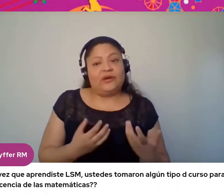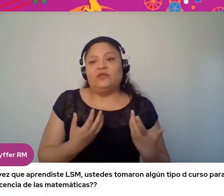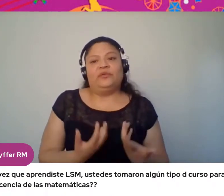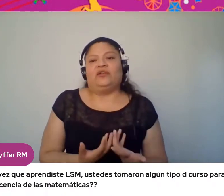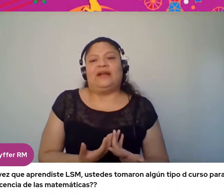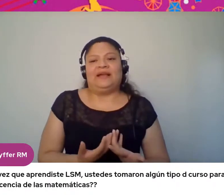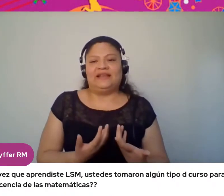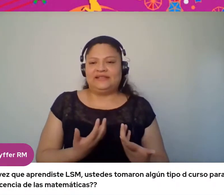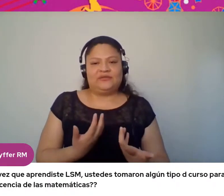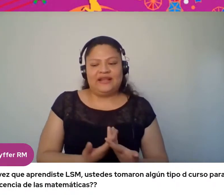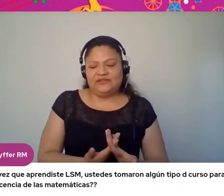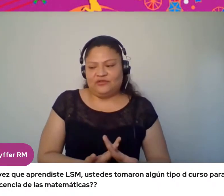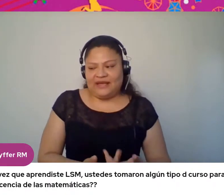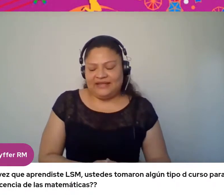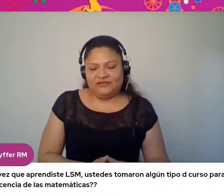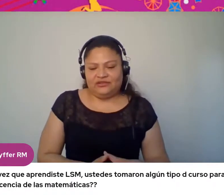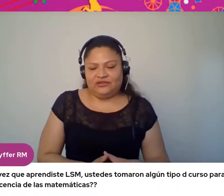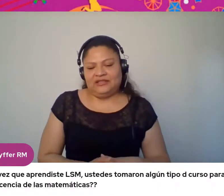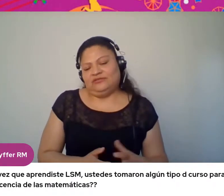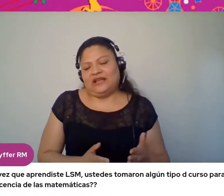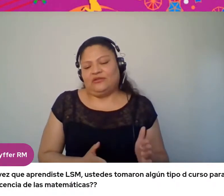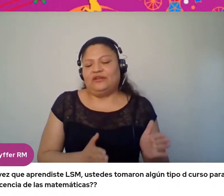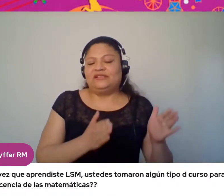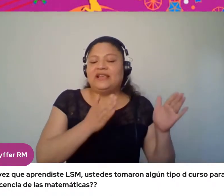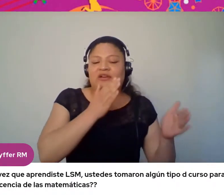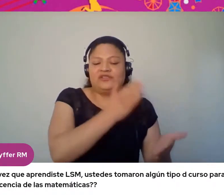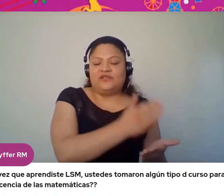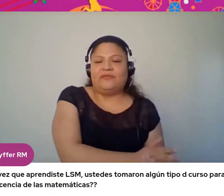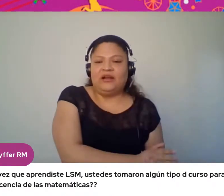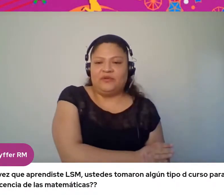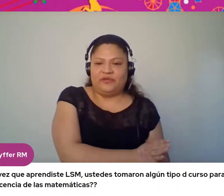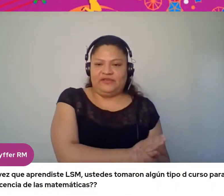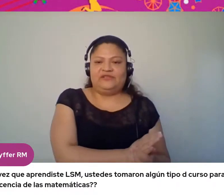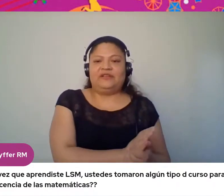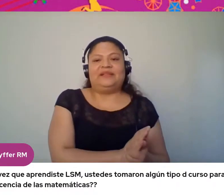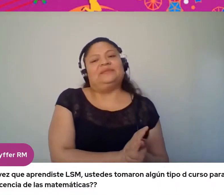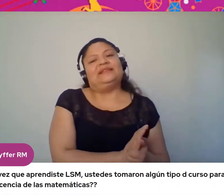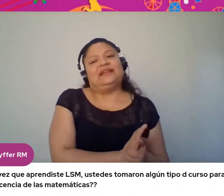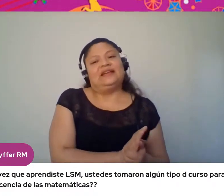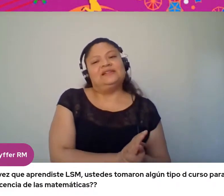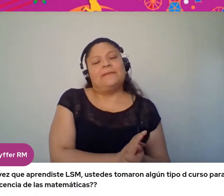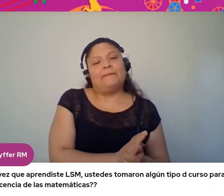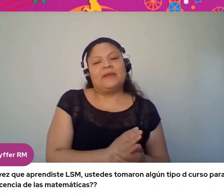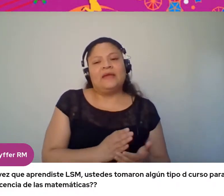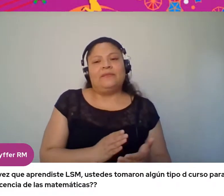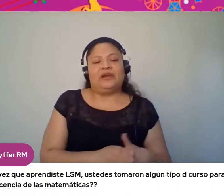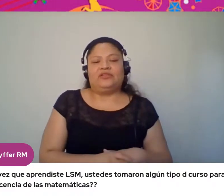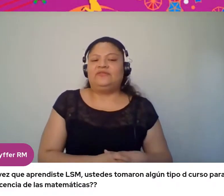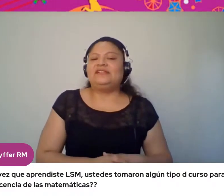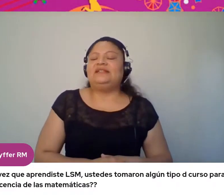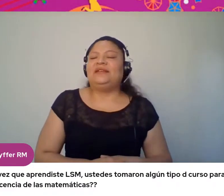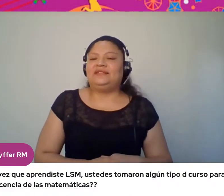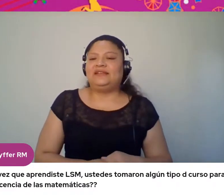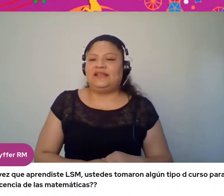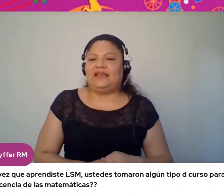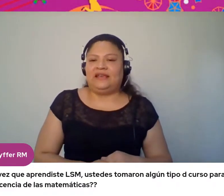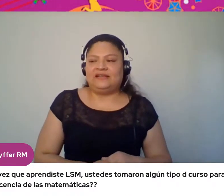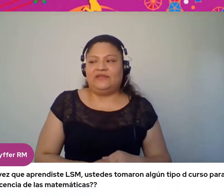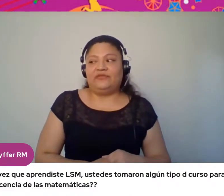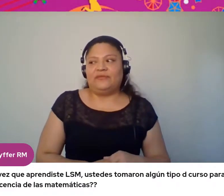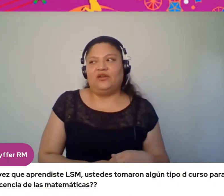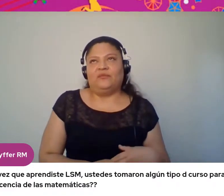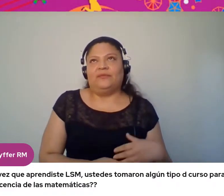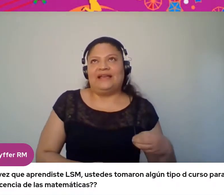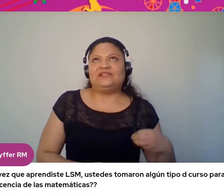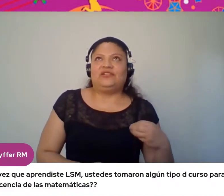tal, no hay un programa. Las escuelas normales no tienen, o sea, o se forma como profesor de matemáticas, pero difícilmente